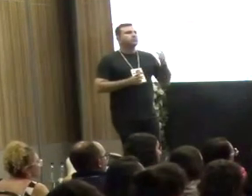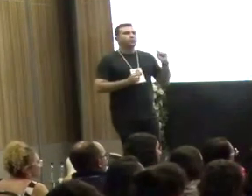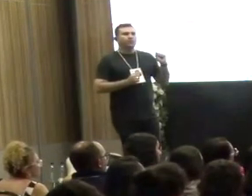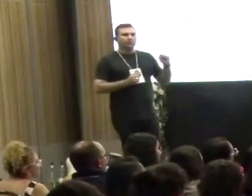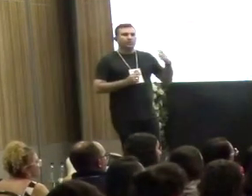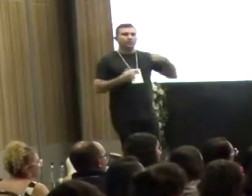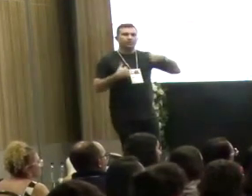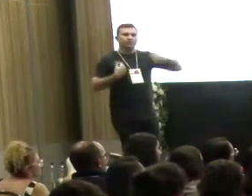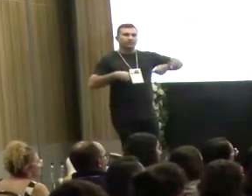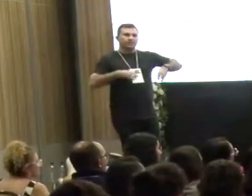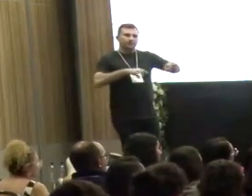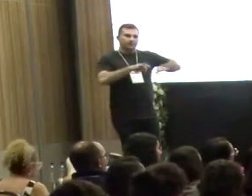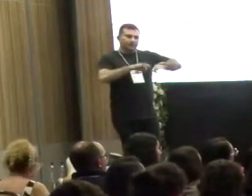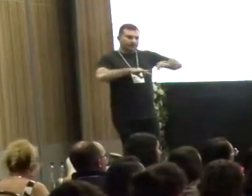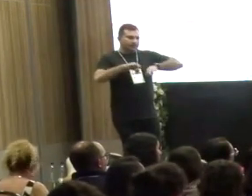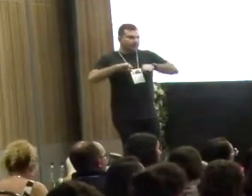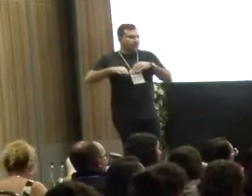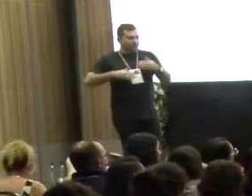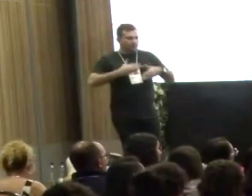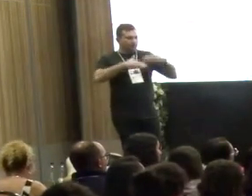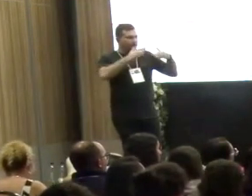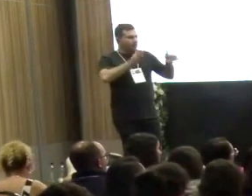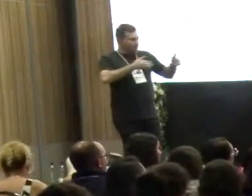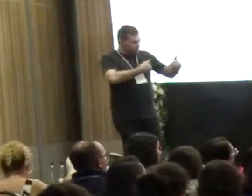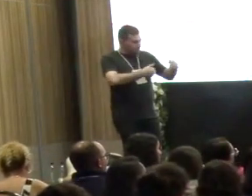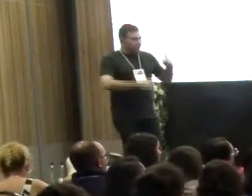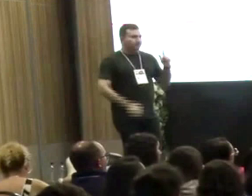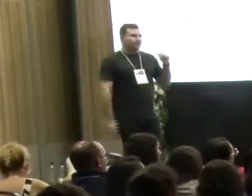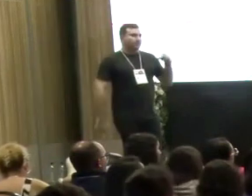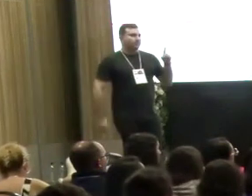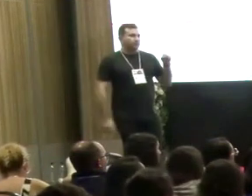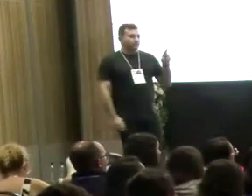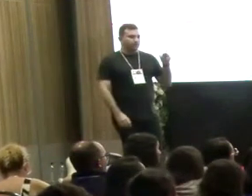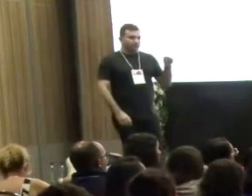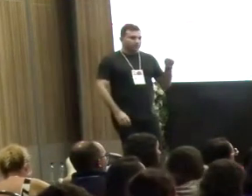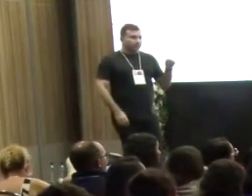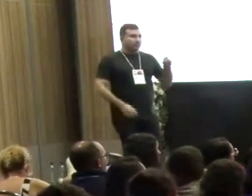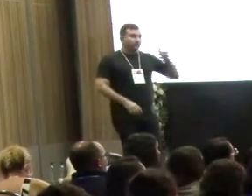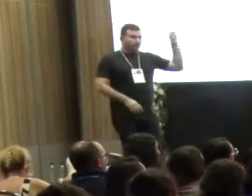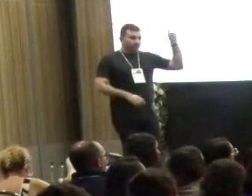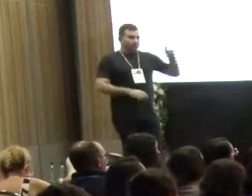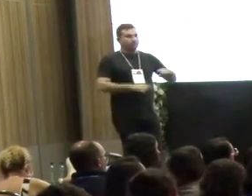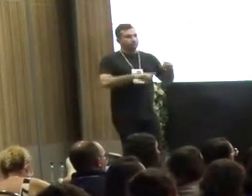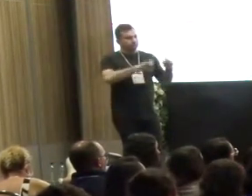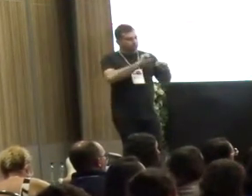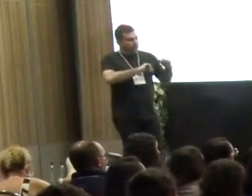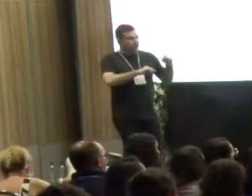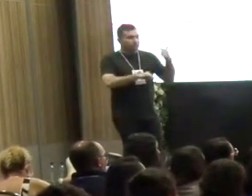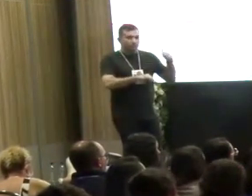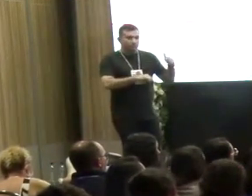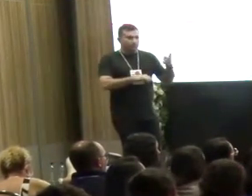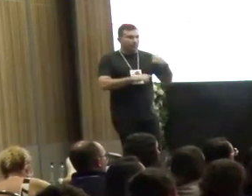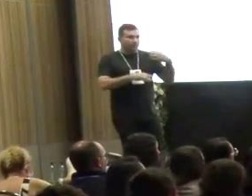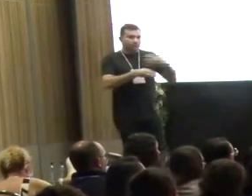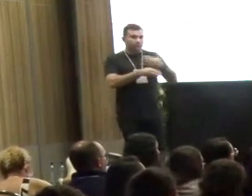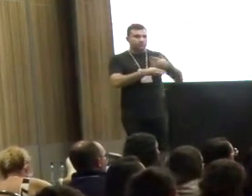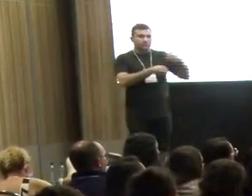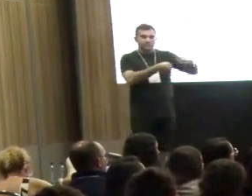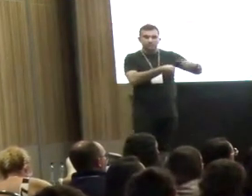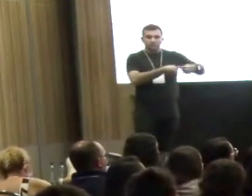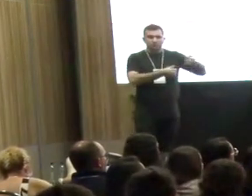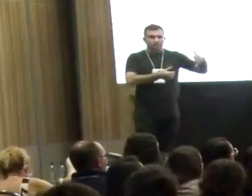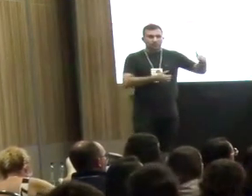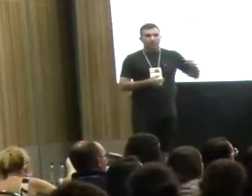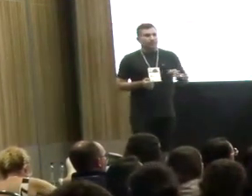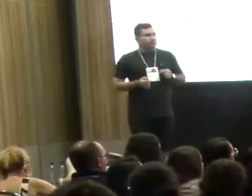sanear todo o processo de corrupção da Caixa de Pandora. E no Distrito Federal não tem município. Então,